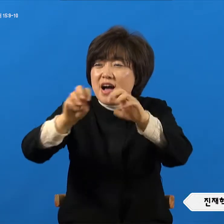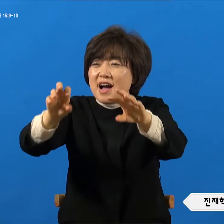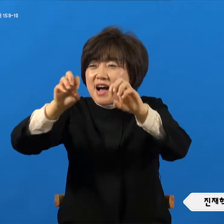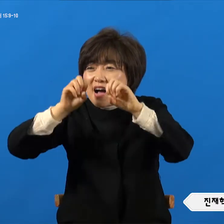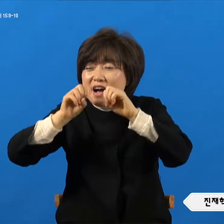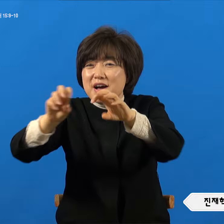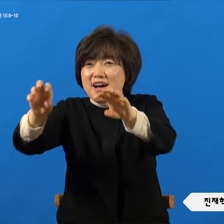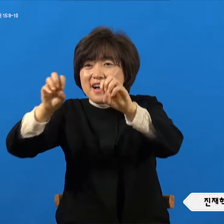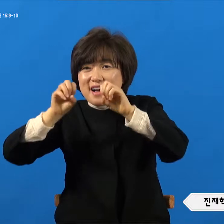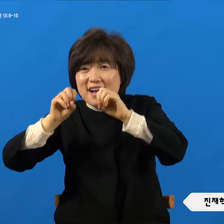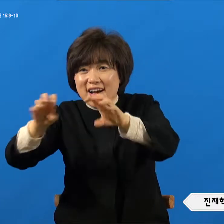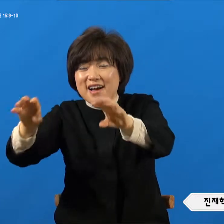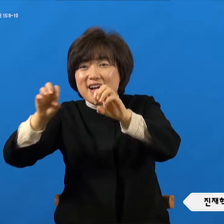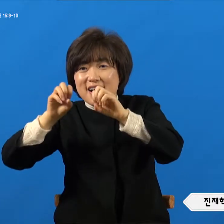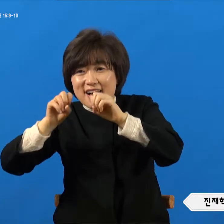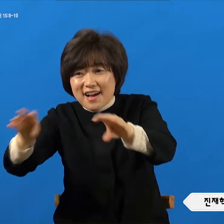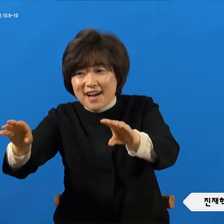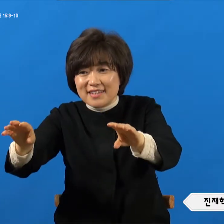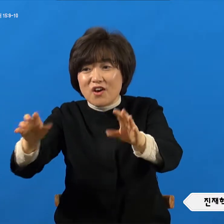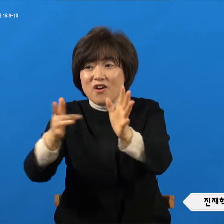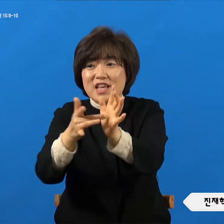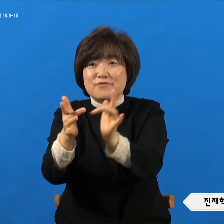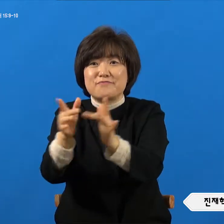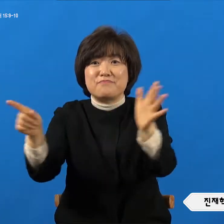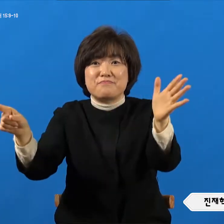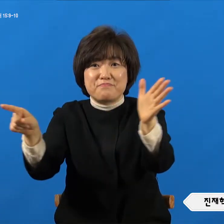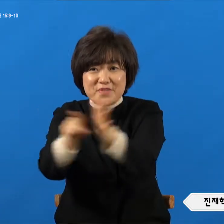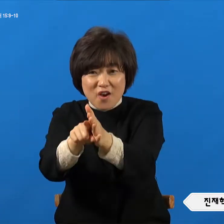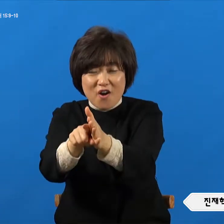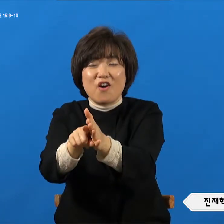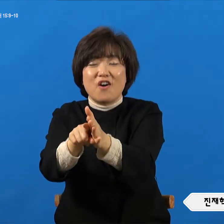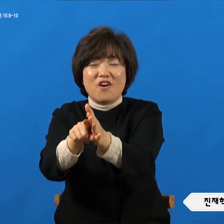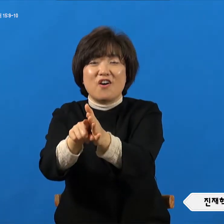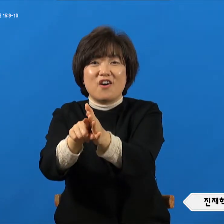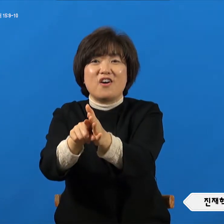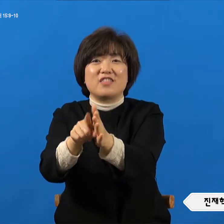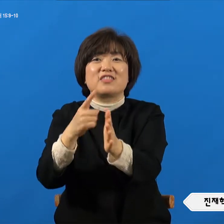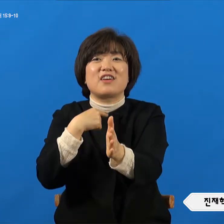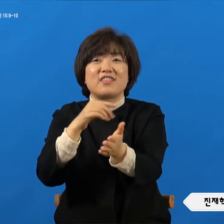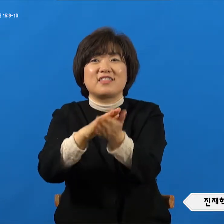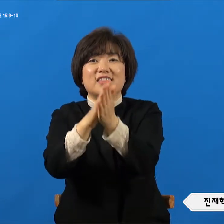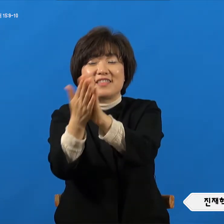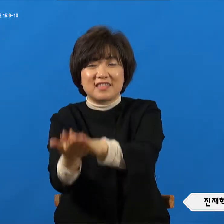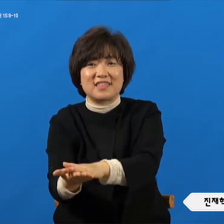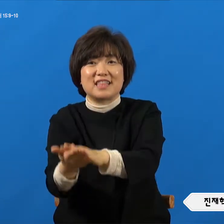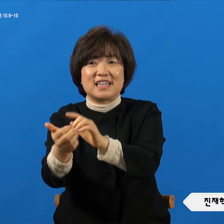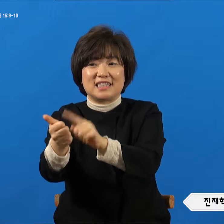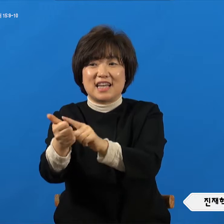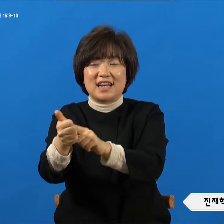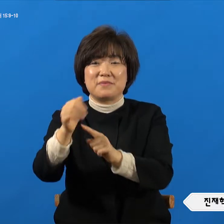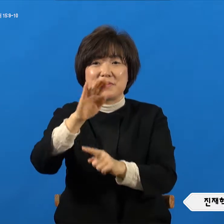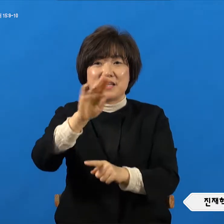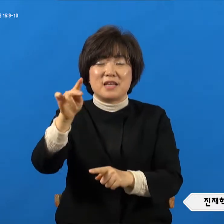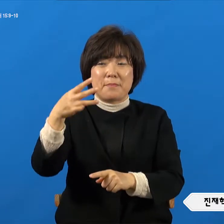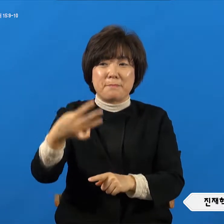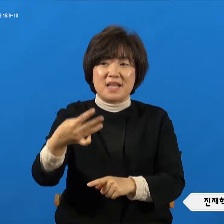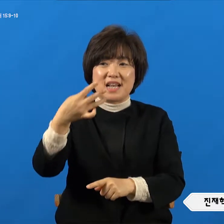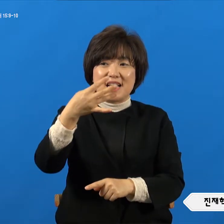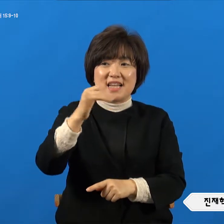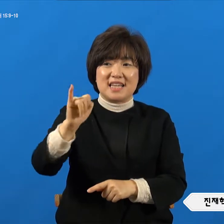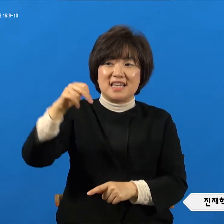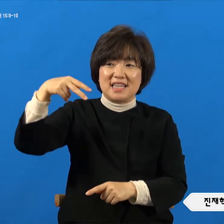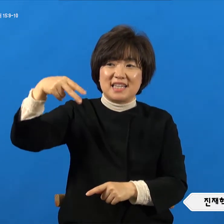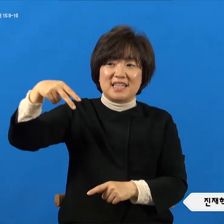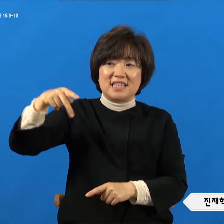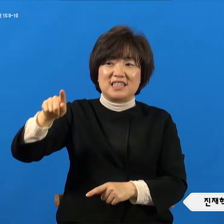여는데 그 전도 대회에서 함께 영향력을 받으며 일했던 사람이 빌리